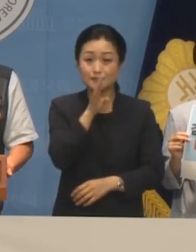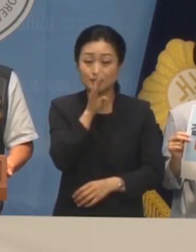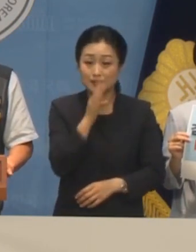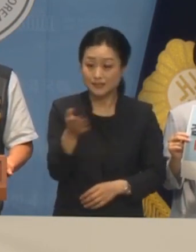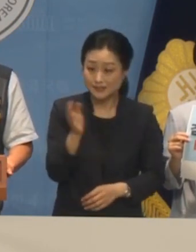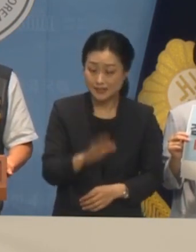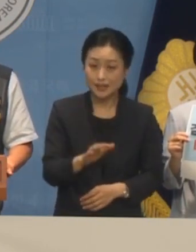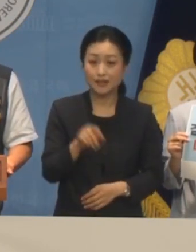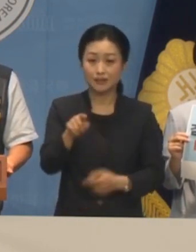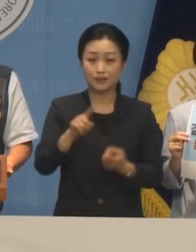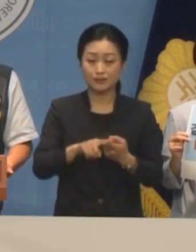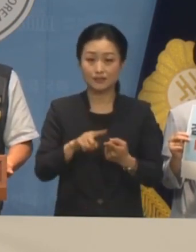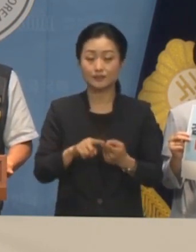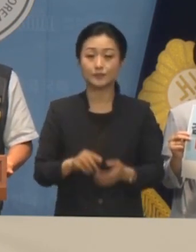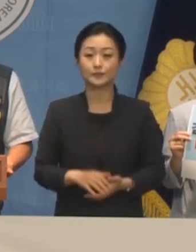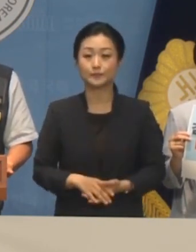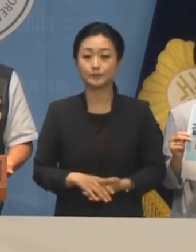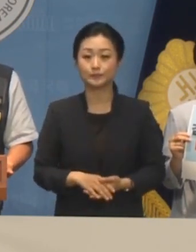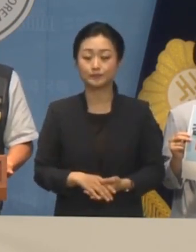글을